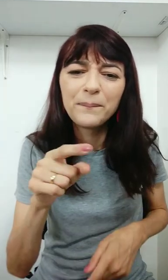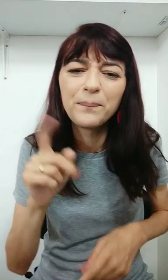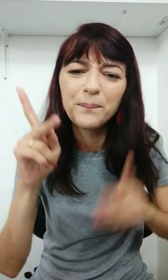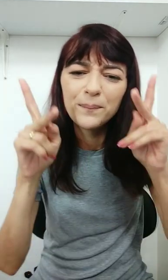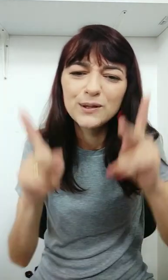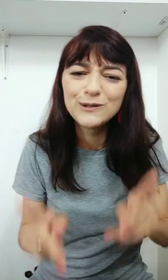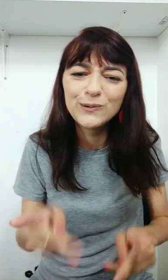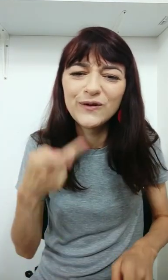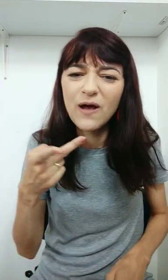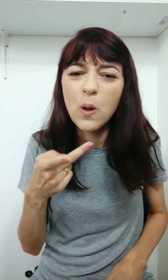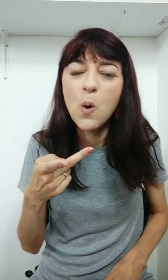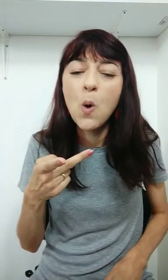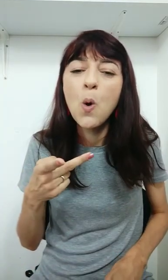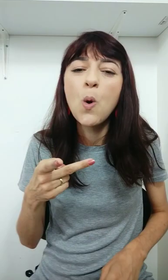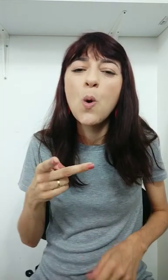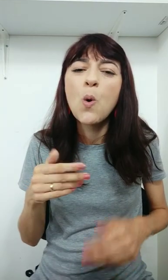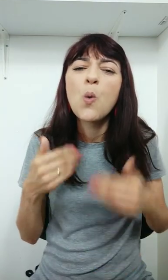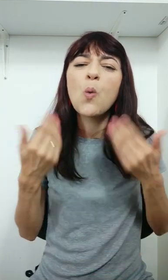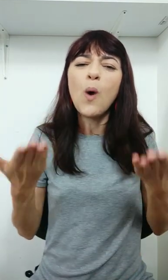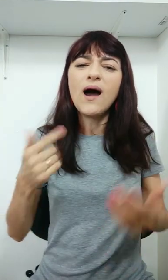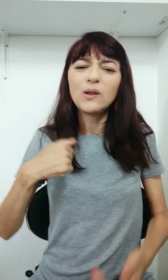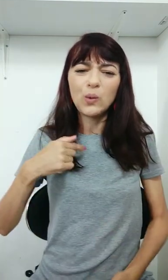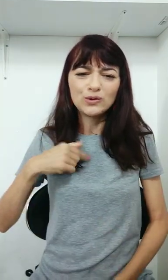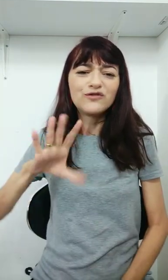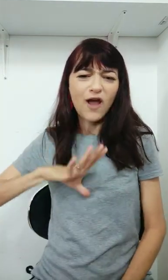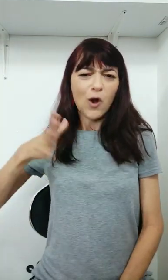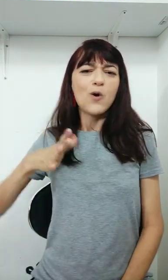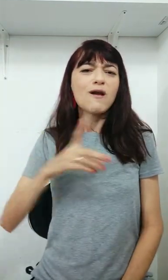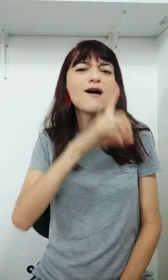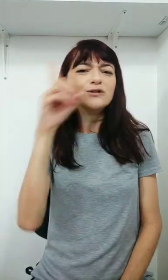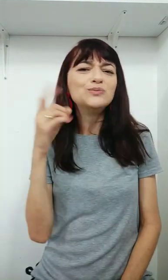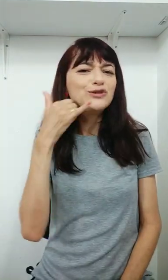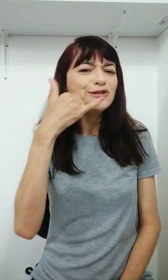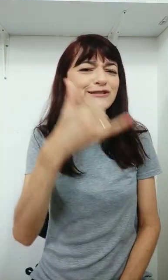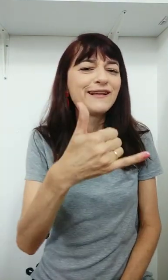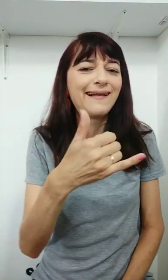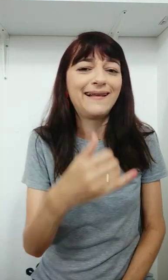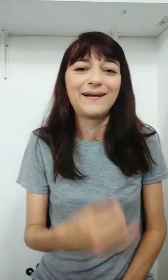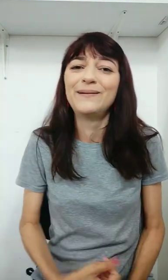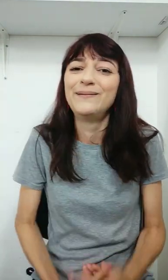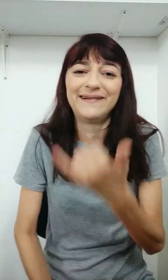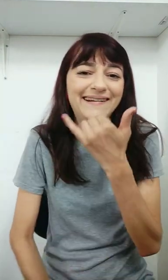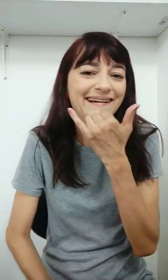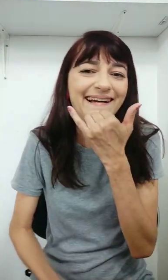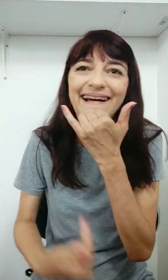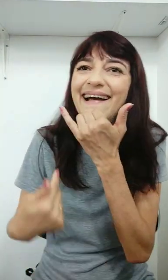seus direitos. Eu tô rindo aqui porque uma pessoa falou aqui comigo, né? Quando eu tiver coragem, um dia eu vou te ligar,